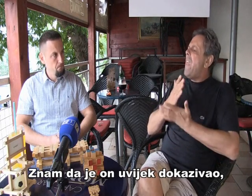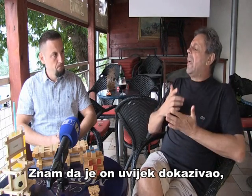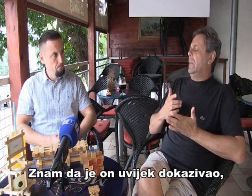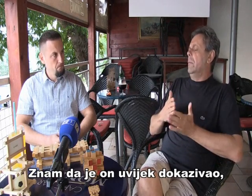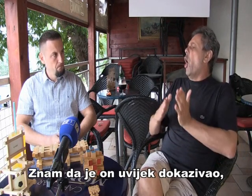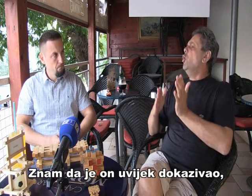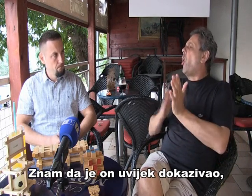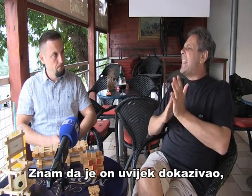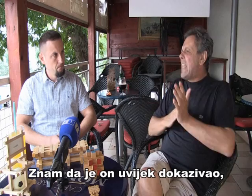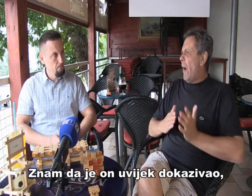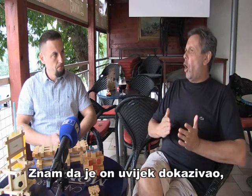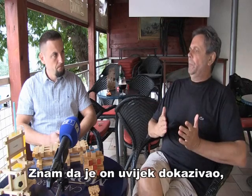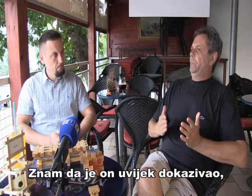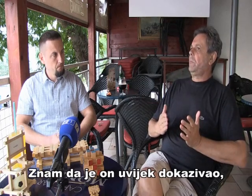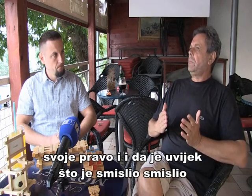uvijek dokazivao